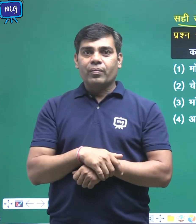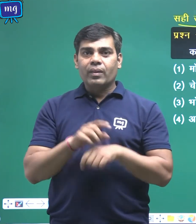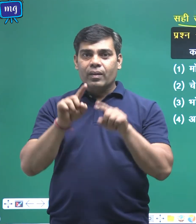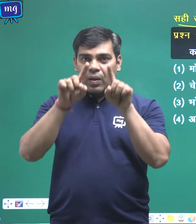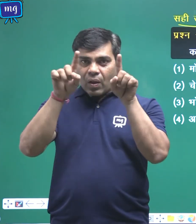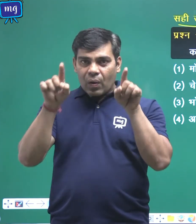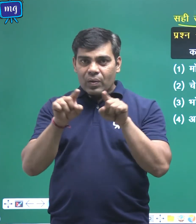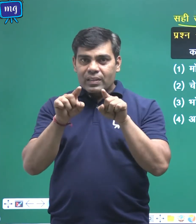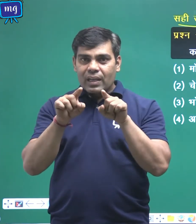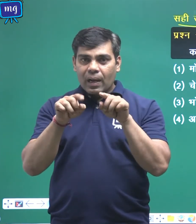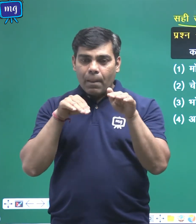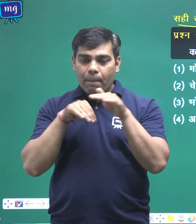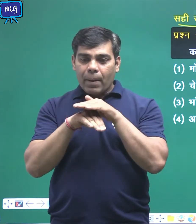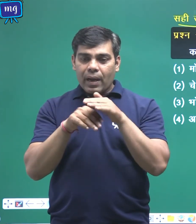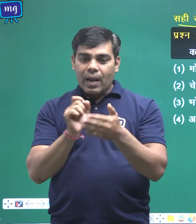कोष्ठक में लिखें।